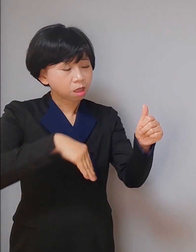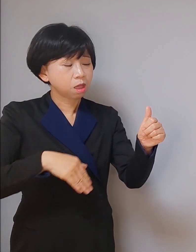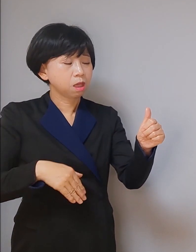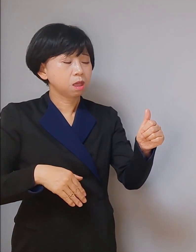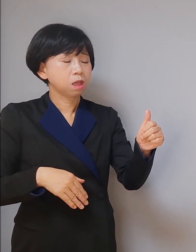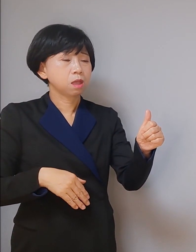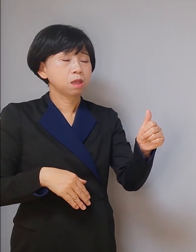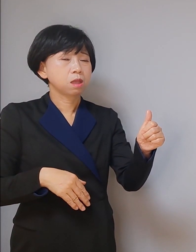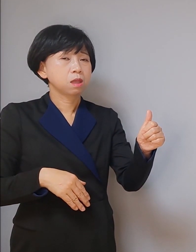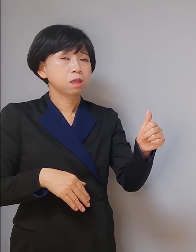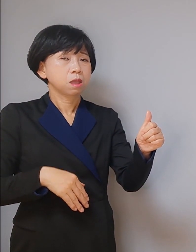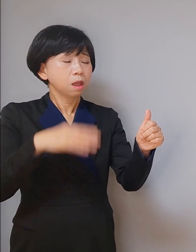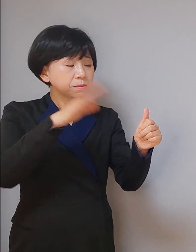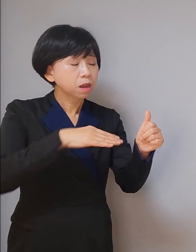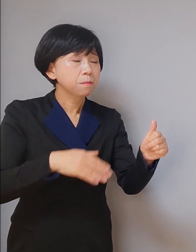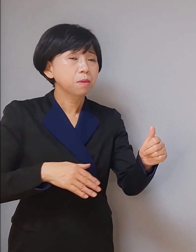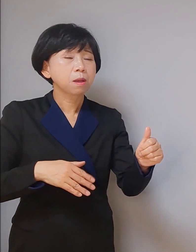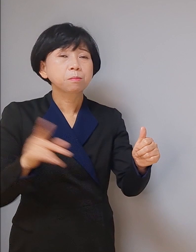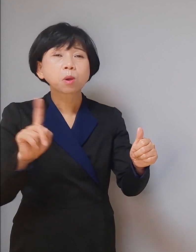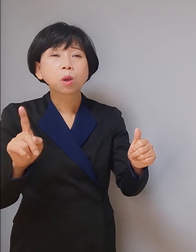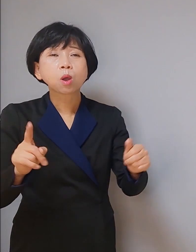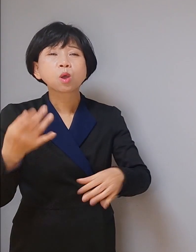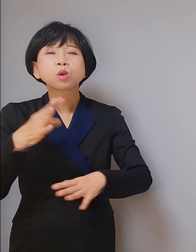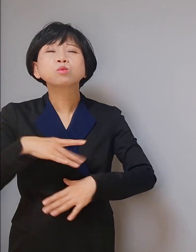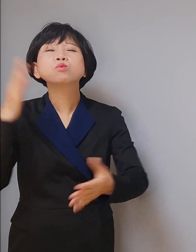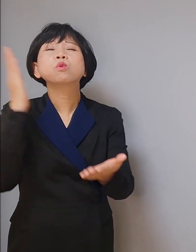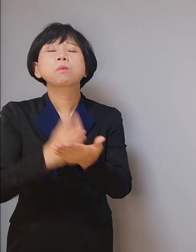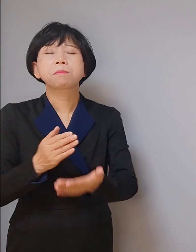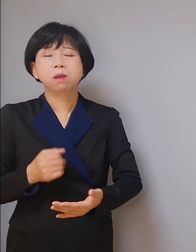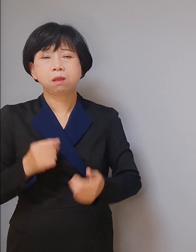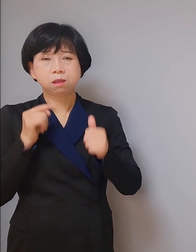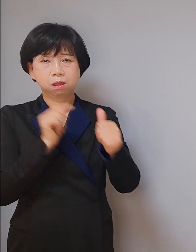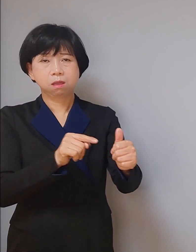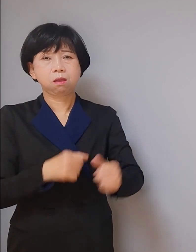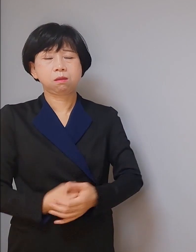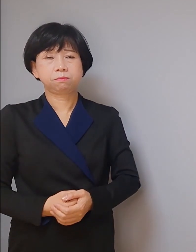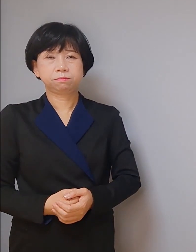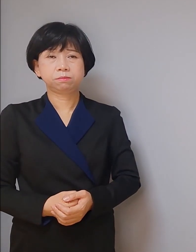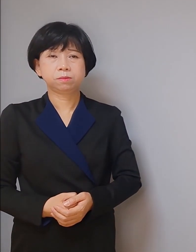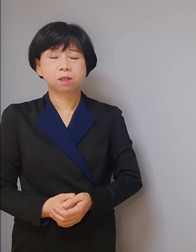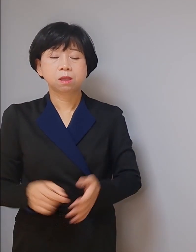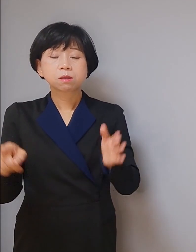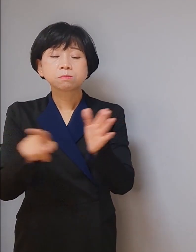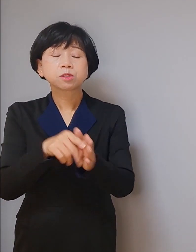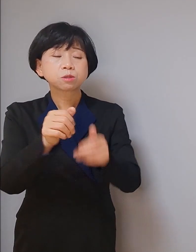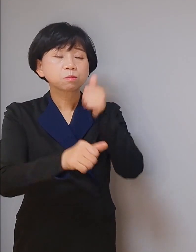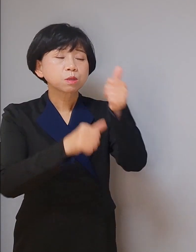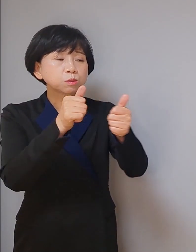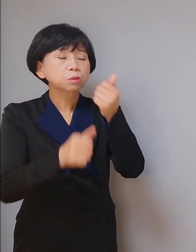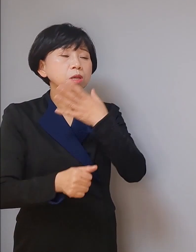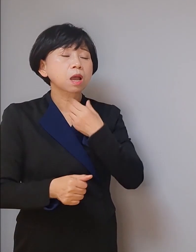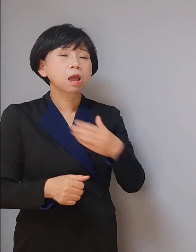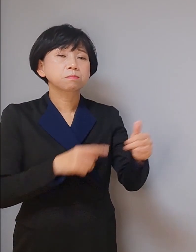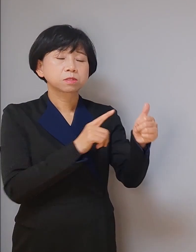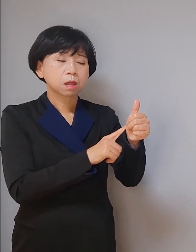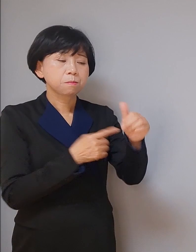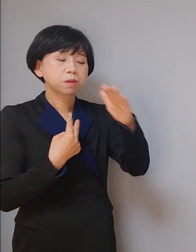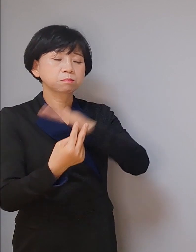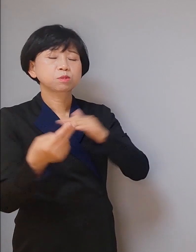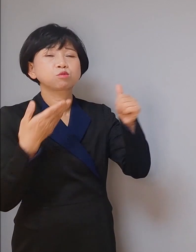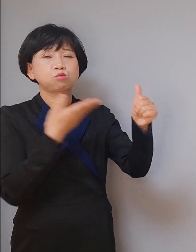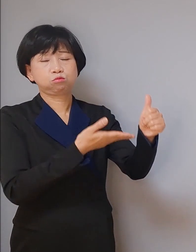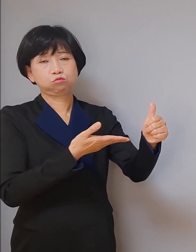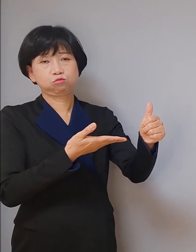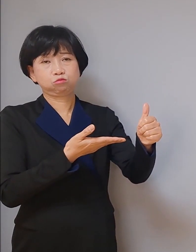뭐하지 말라? 두려워하지 말라. 아멘. 오늘 하나님은 믿음의 조상 아브라함에게 비전을 주시고자 하십니다.